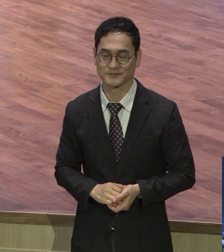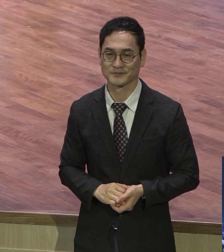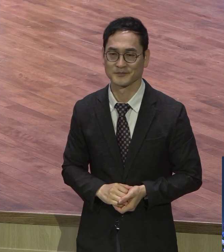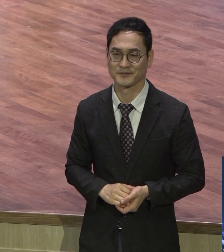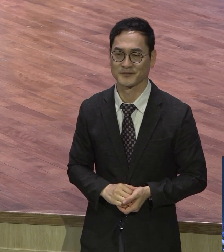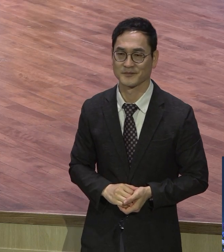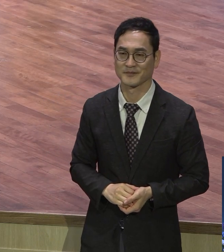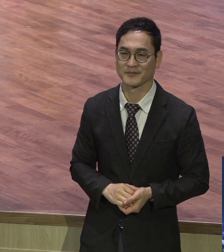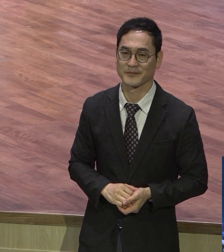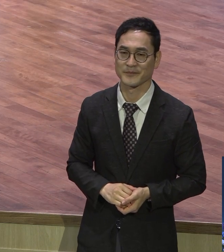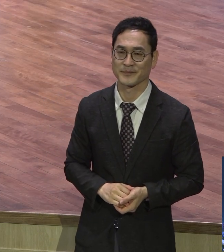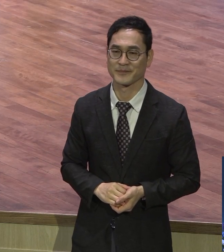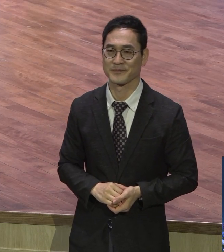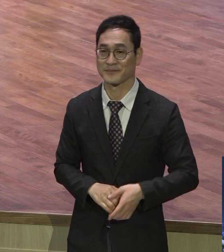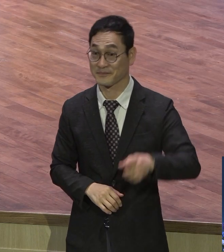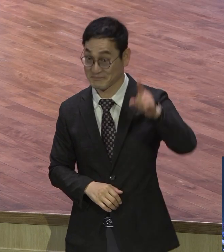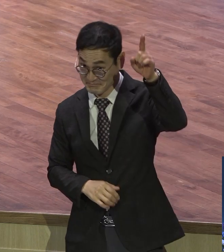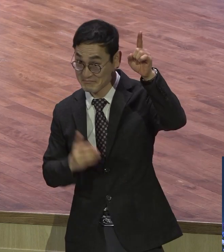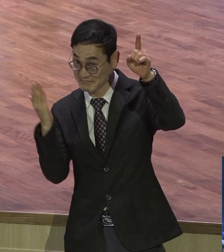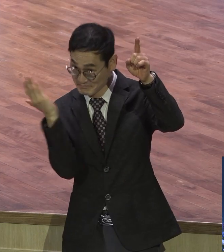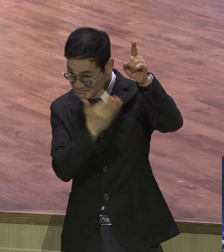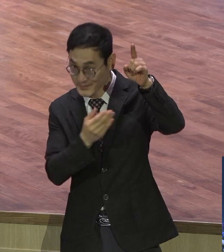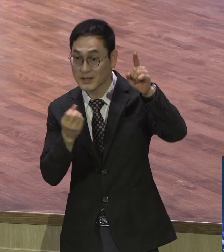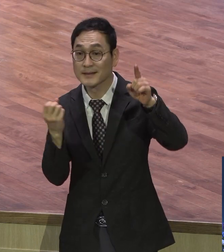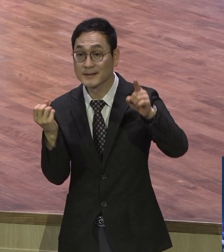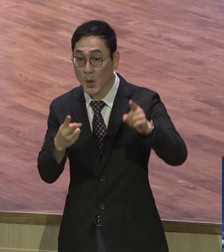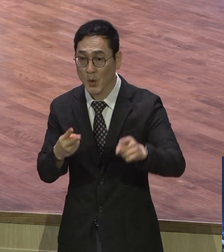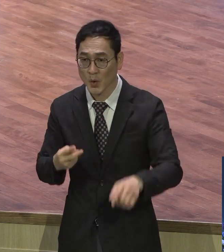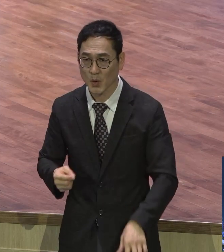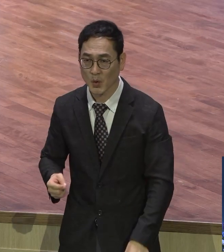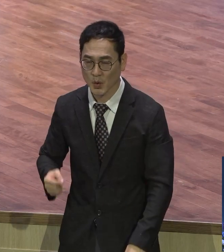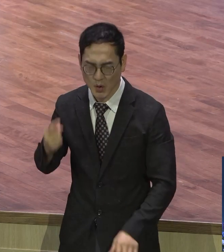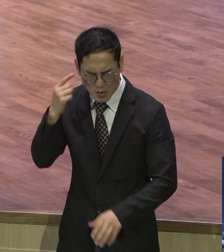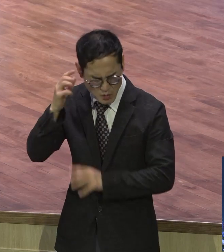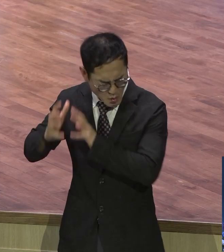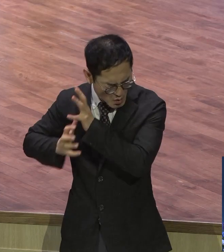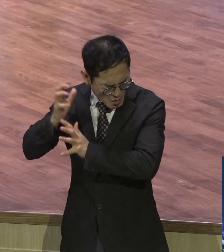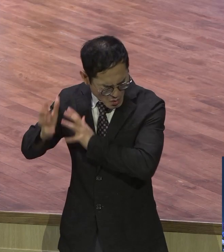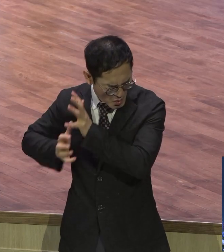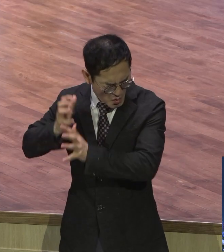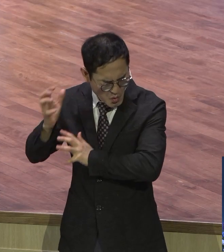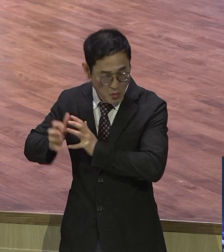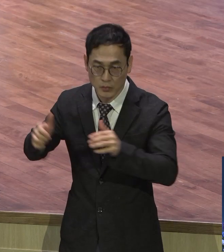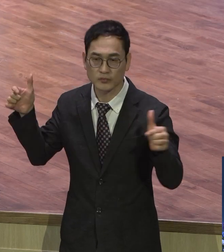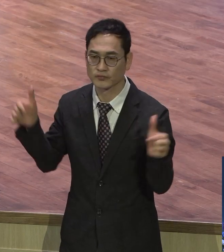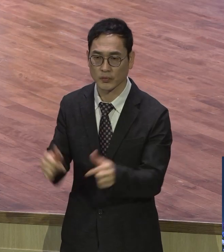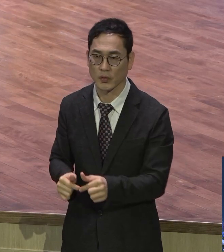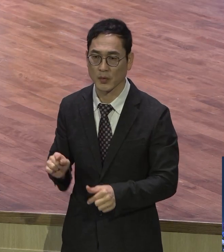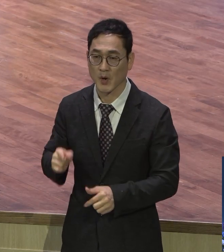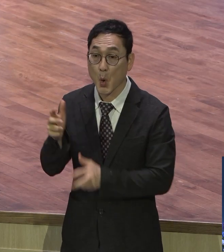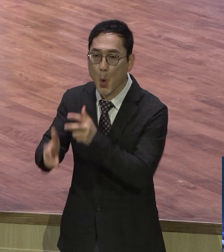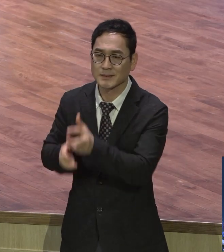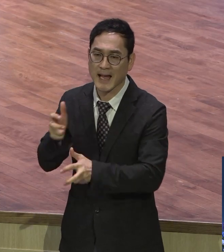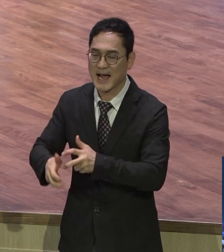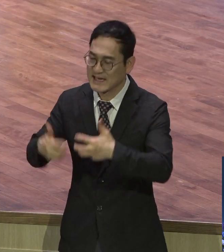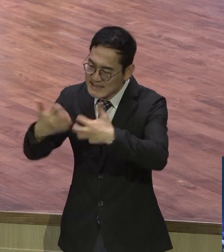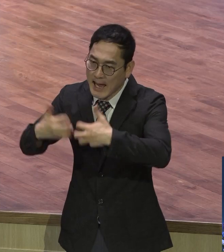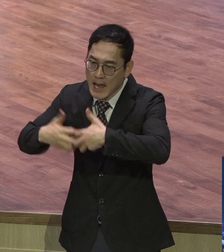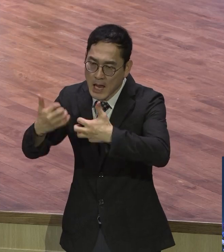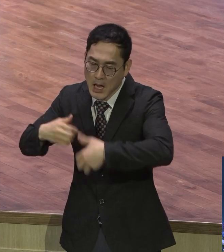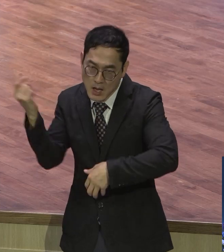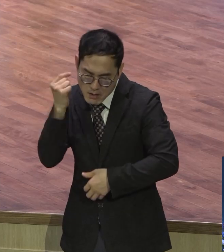비단 대기 질 뿐만 아니라 소음이 그렇게 많이 줄었잖아요. 공장이 그렇게 많이 가동이 안